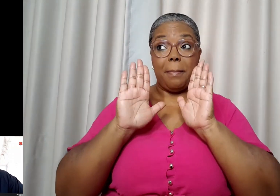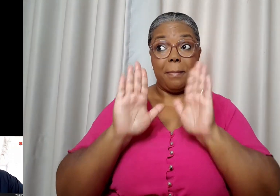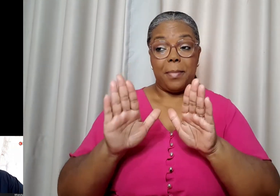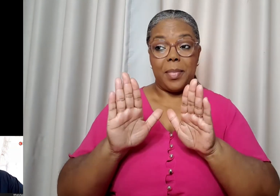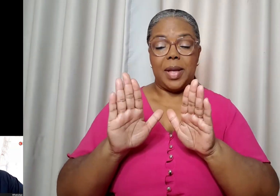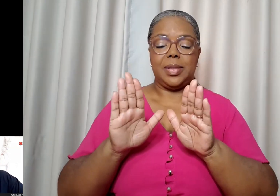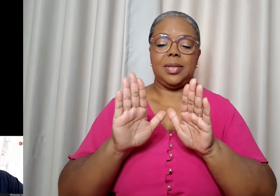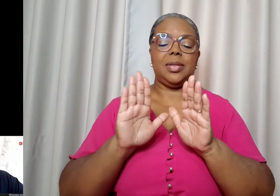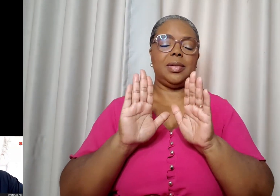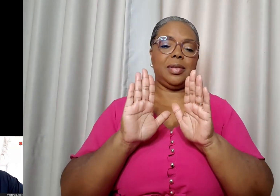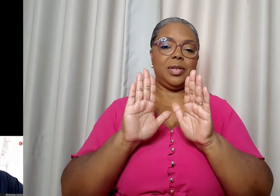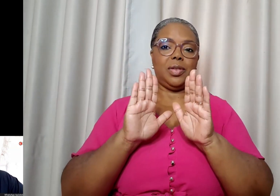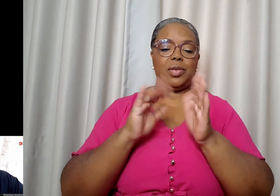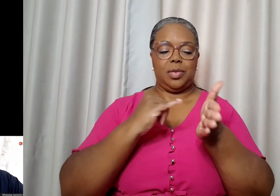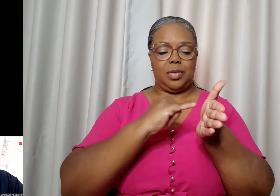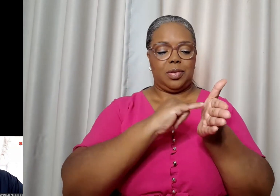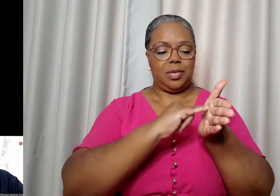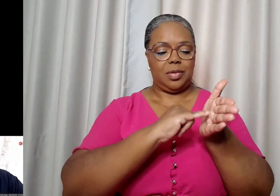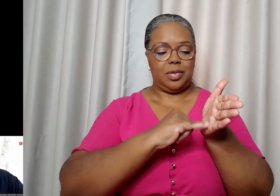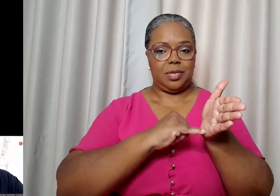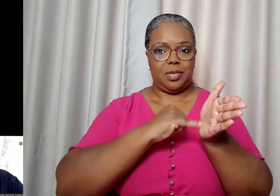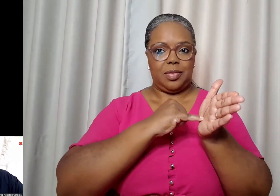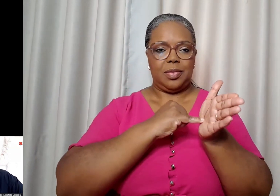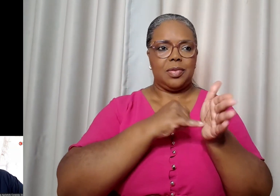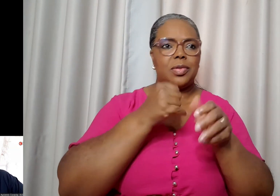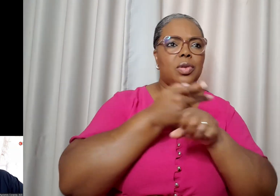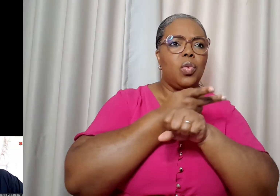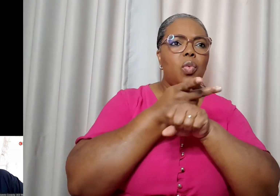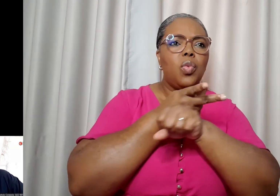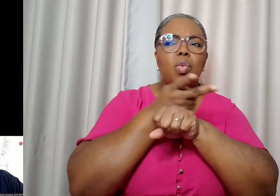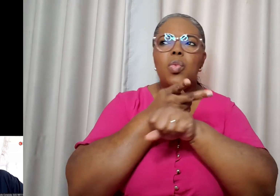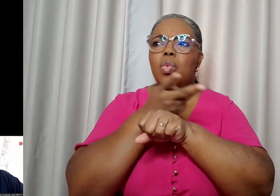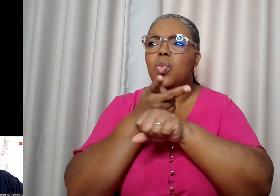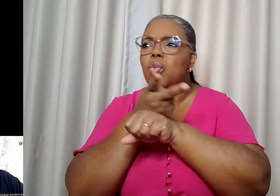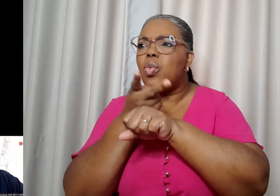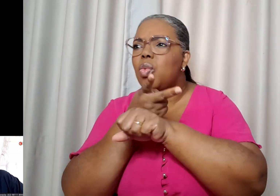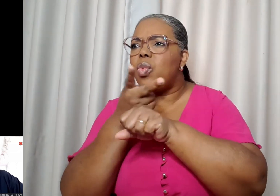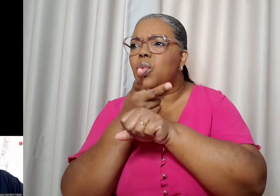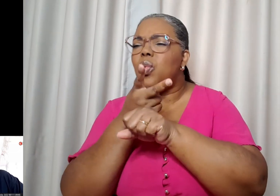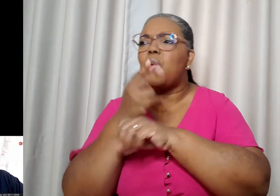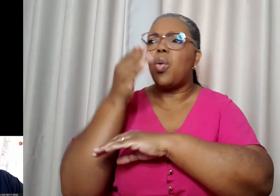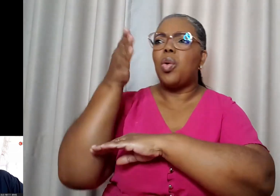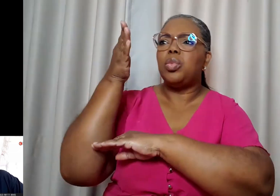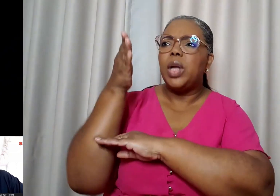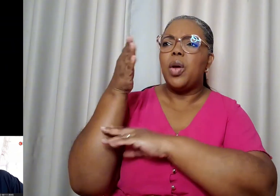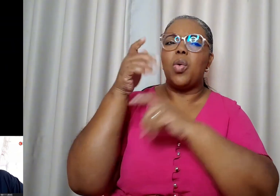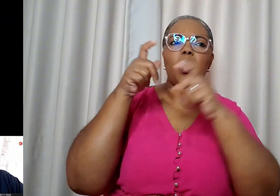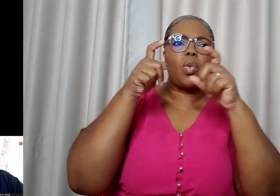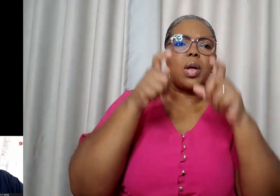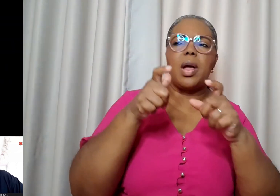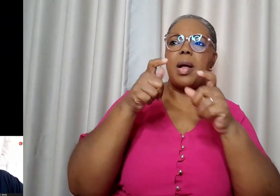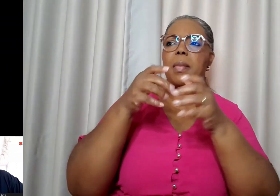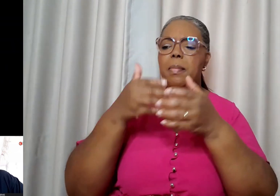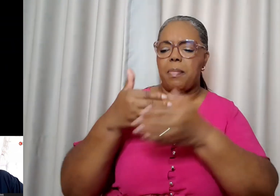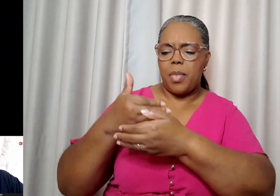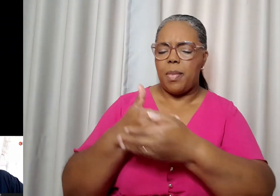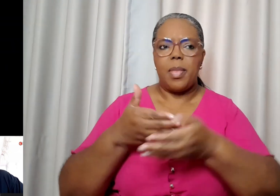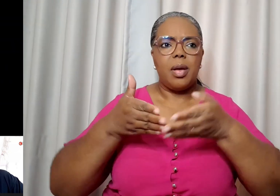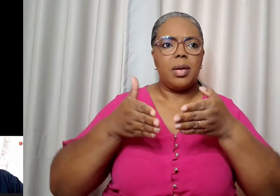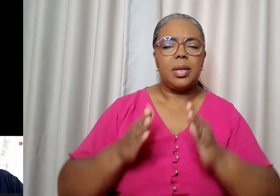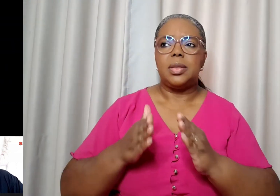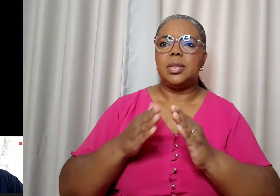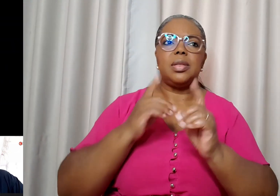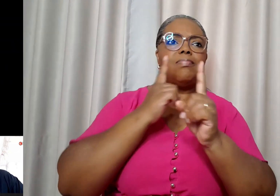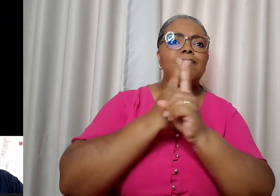vários hotéis e hospedarias e não achou lugar.